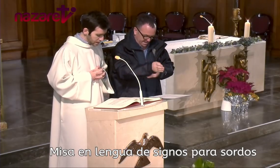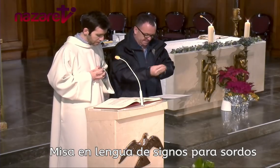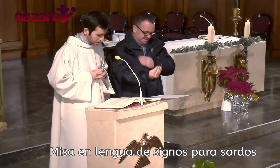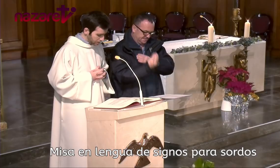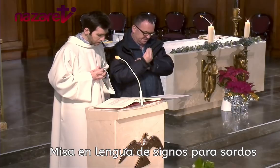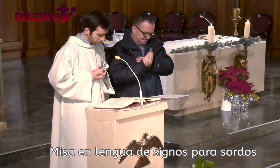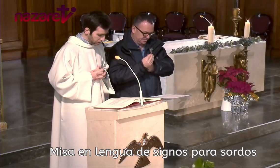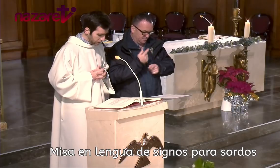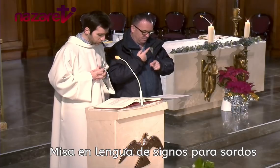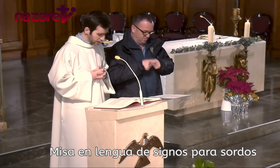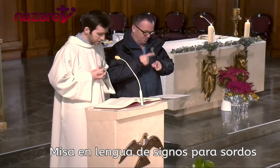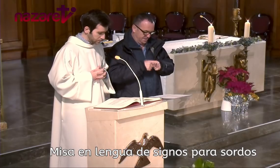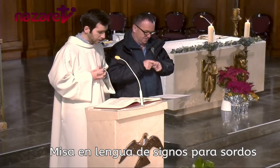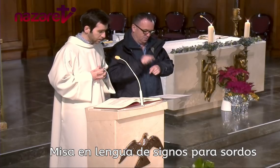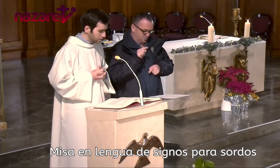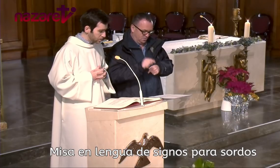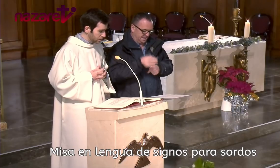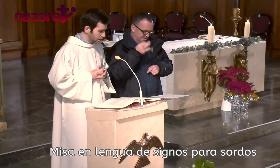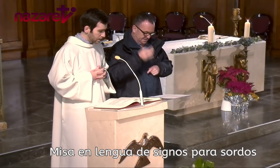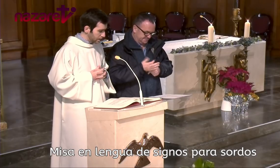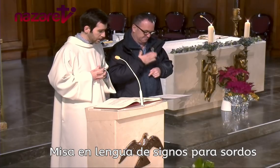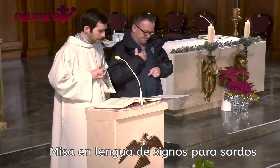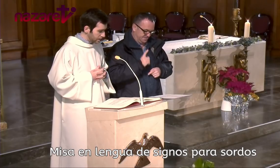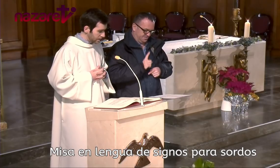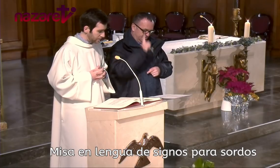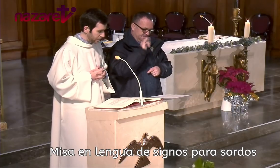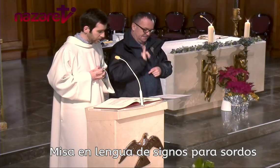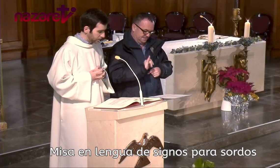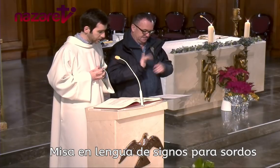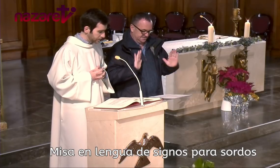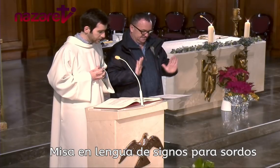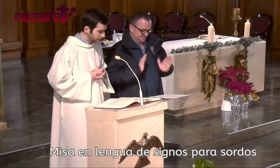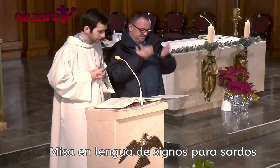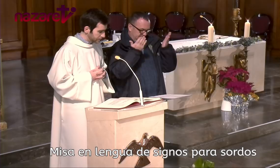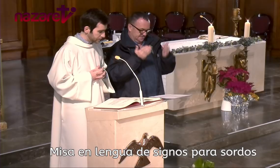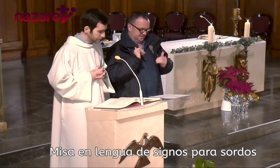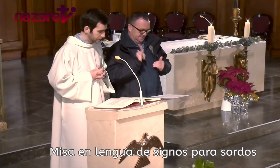Enséñame, porque tú eres mi Dios y Salvador.